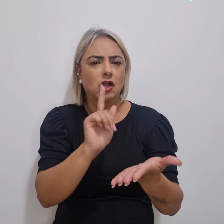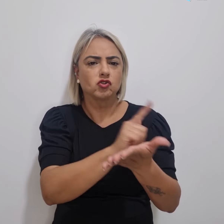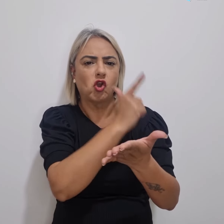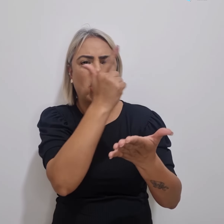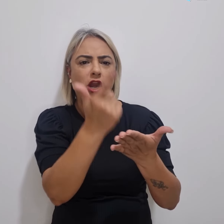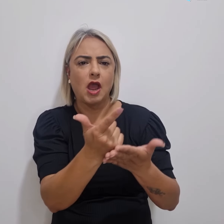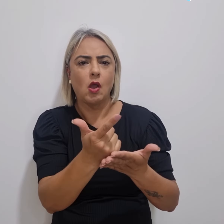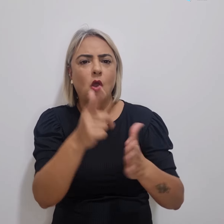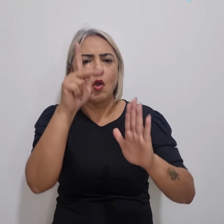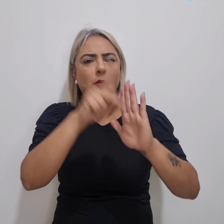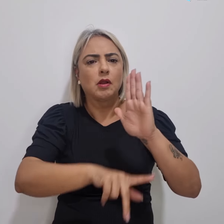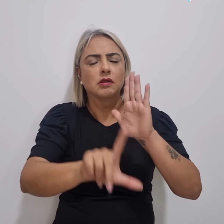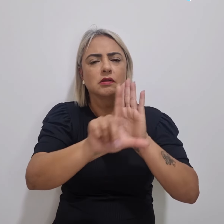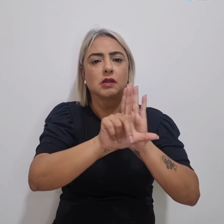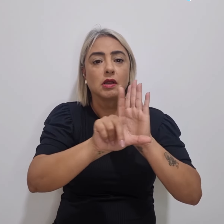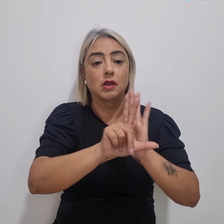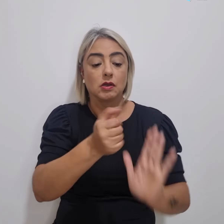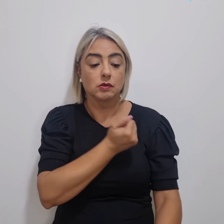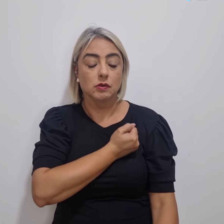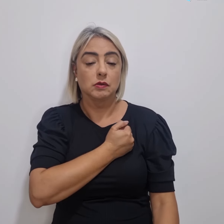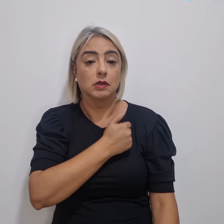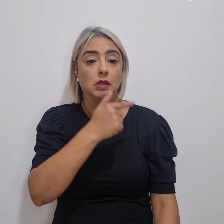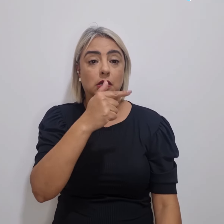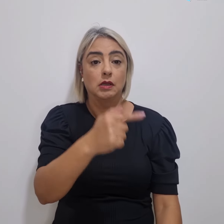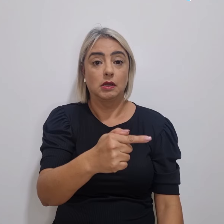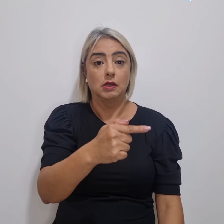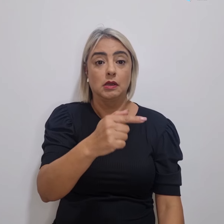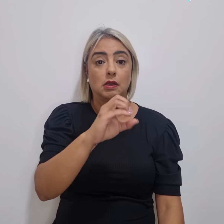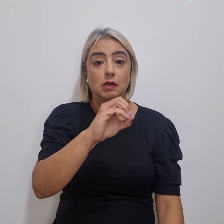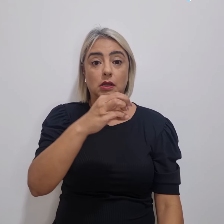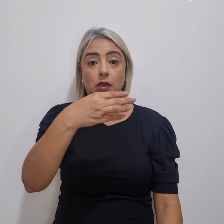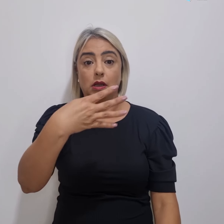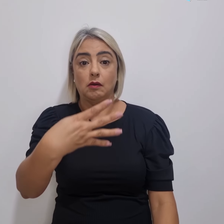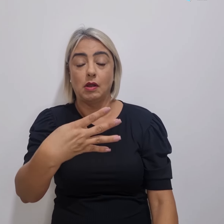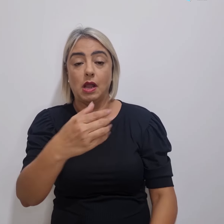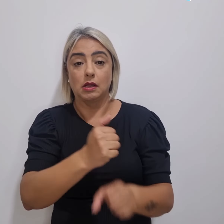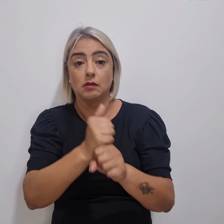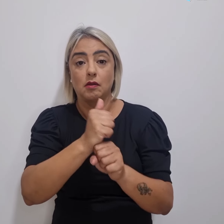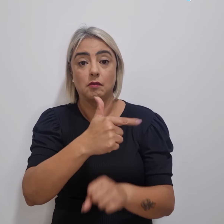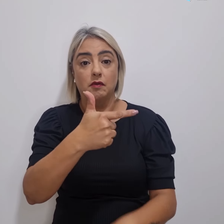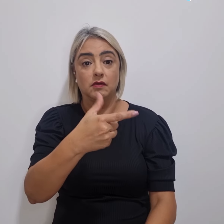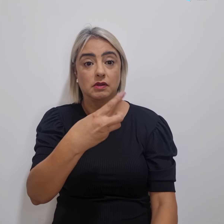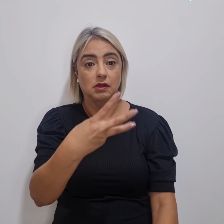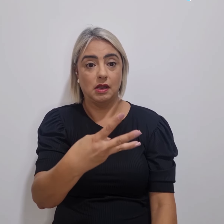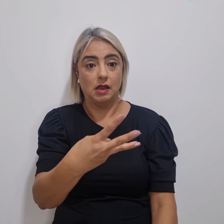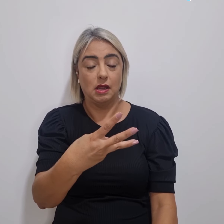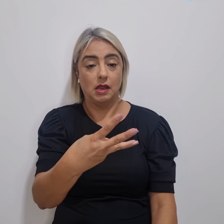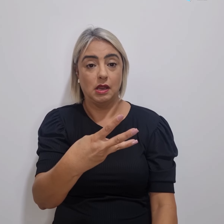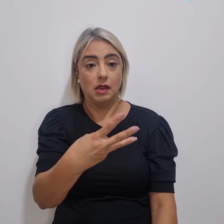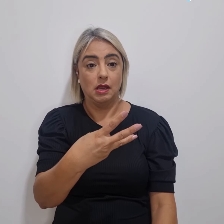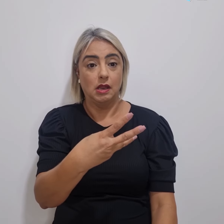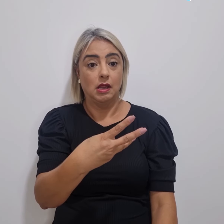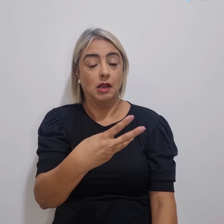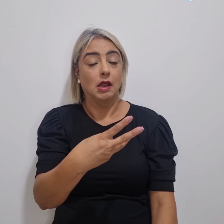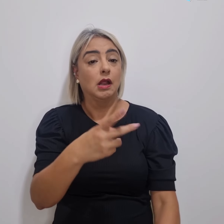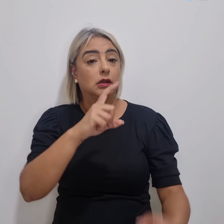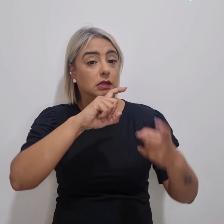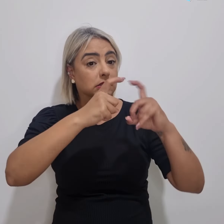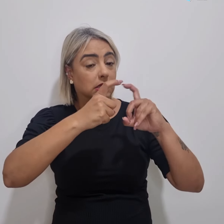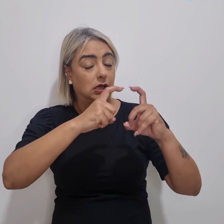projeto de lei de número 704-2023 do Poder Executivo, Brasília